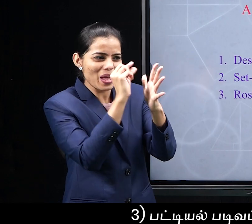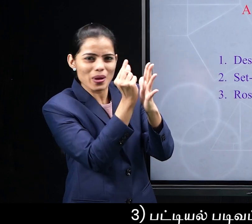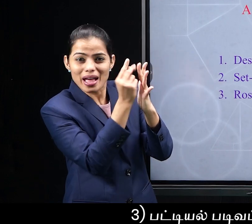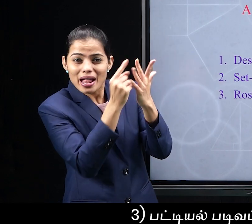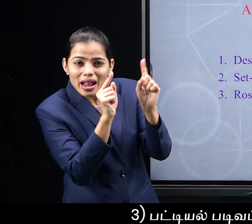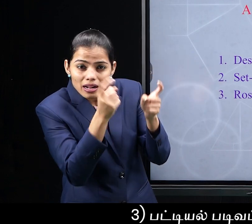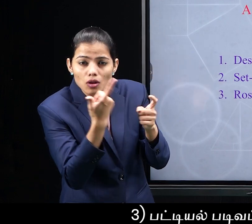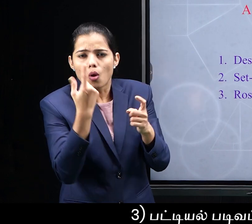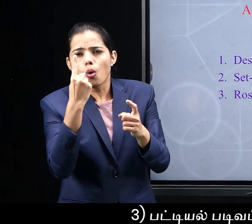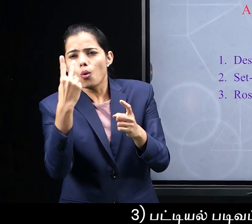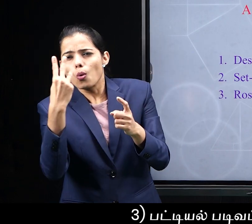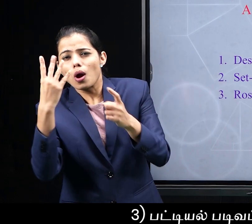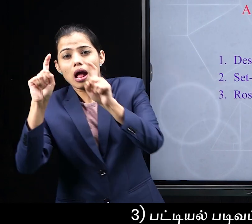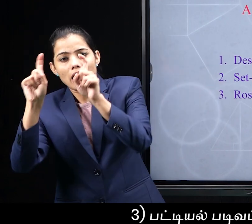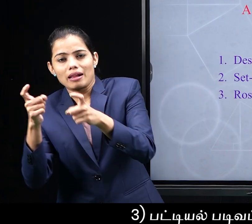படிவம் அல்லது அட்டவணை படிவம்.